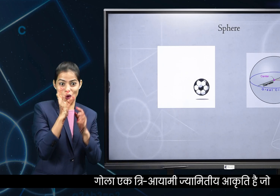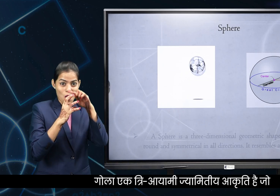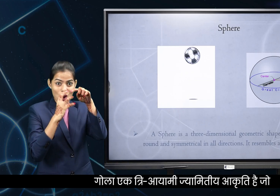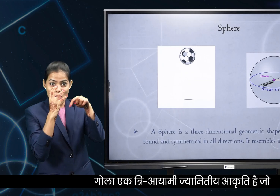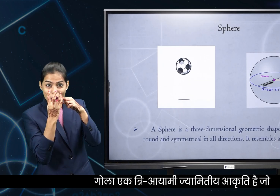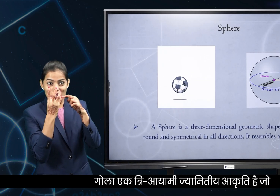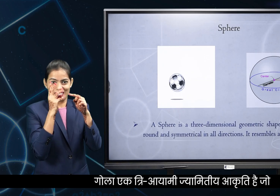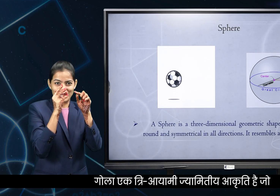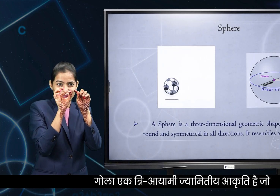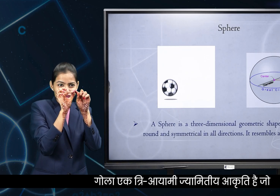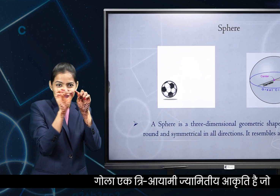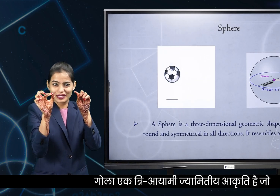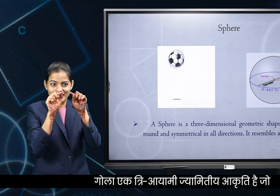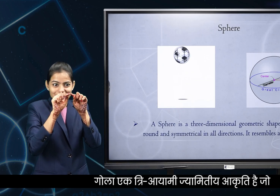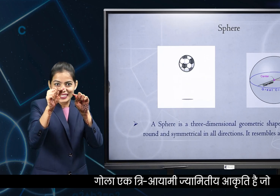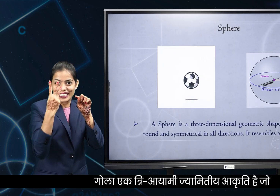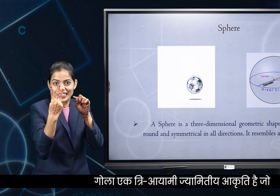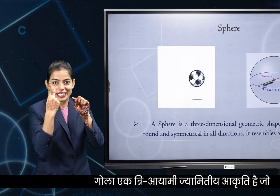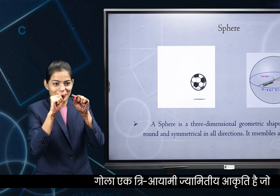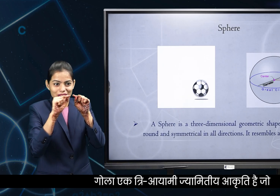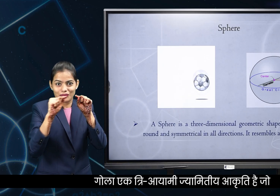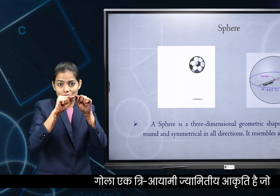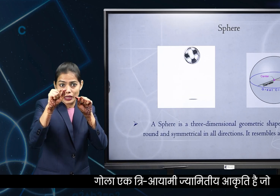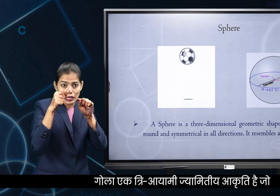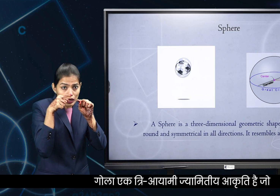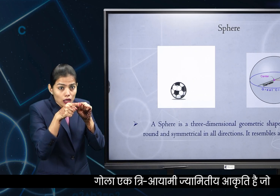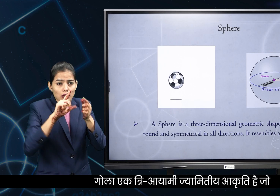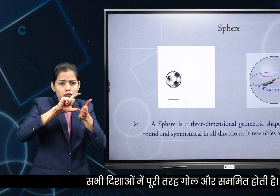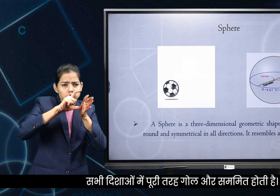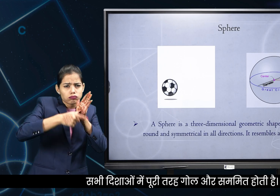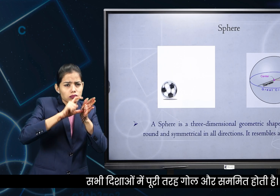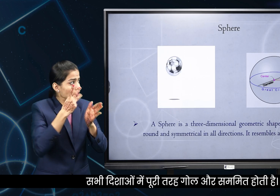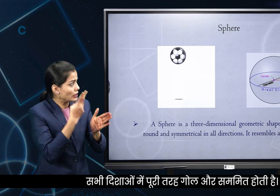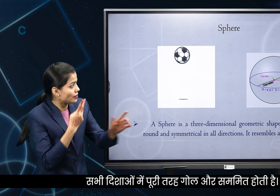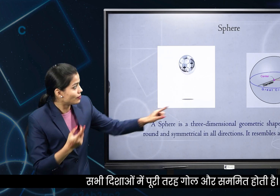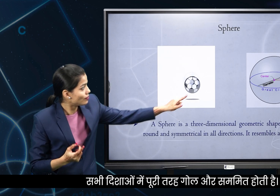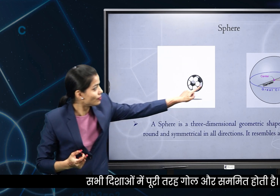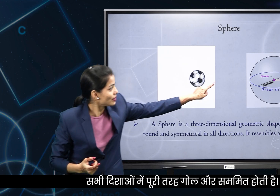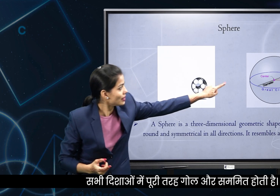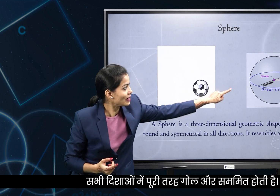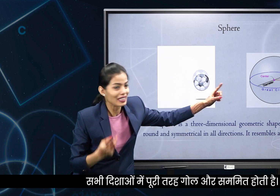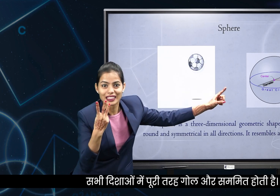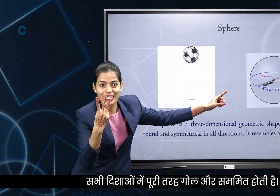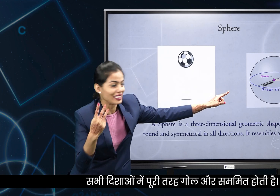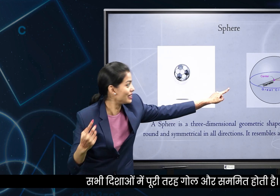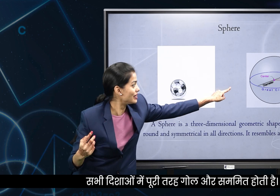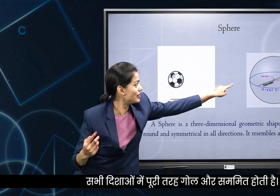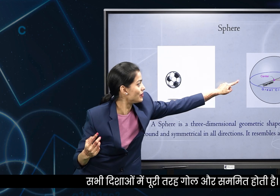गोला एक त्रिआयामी ज्यामितीय आकृति है जो भी सभी दिशाओं में पूरी तरह गोल और सममित होती